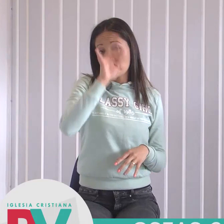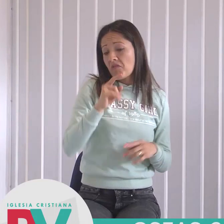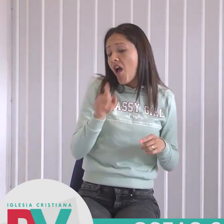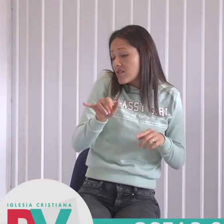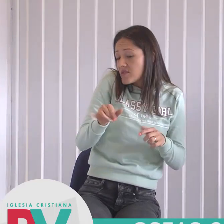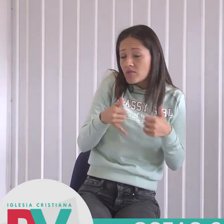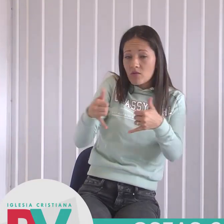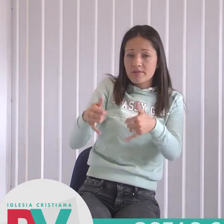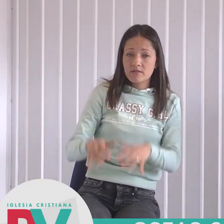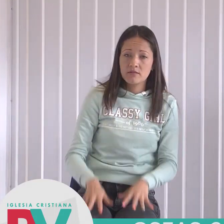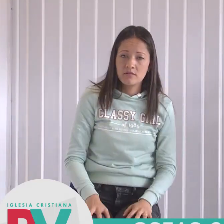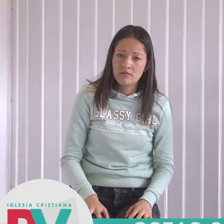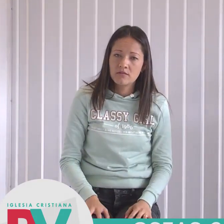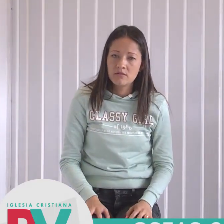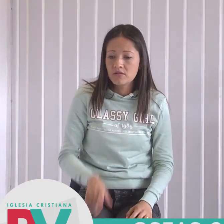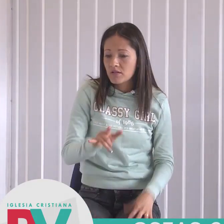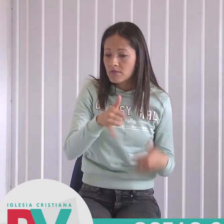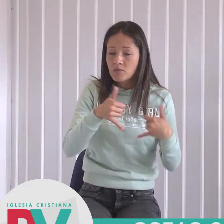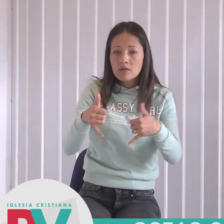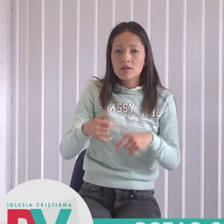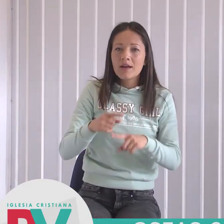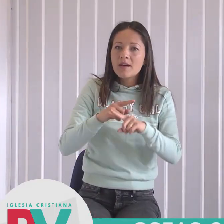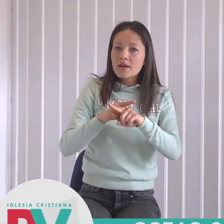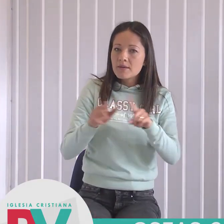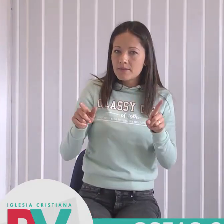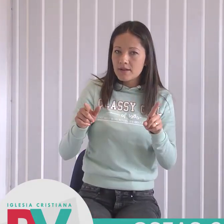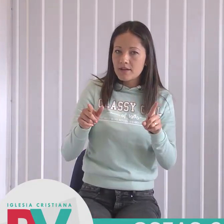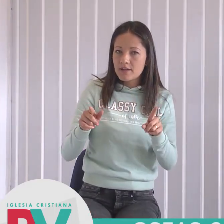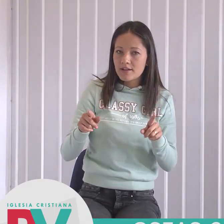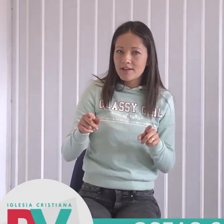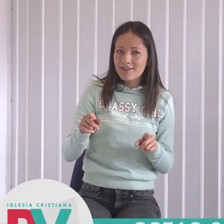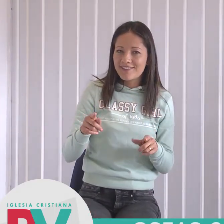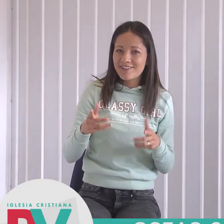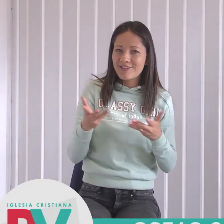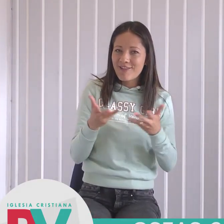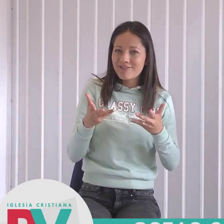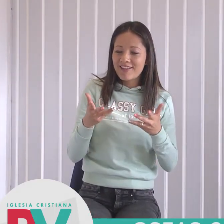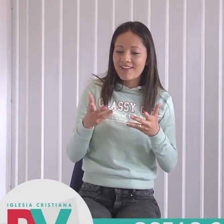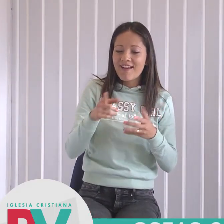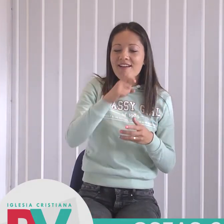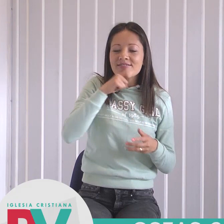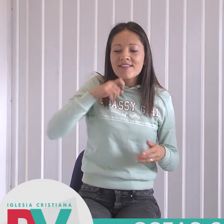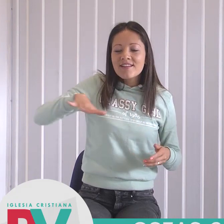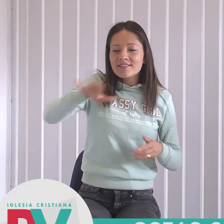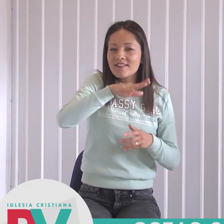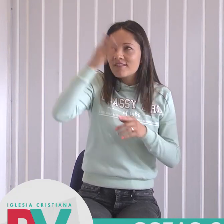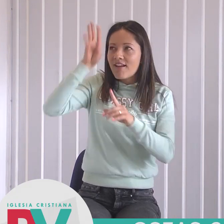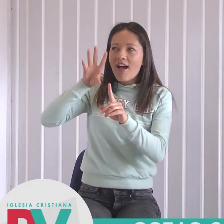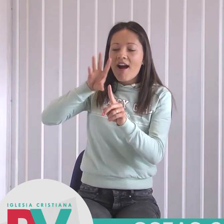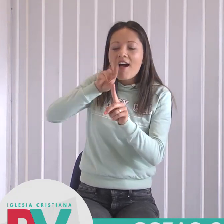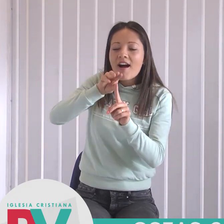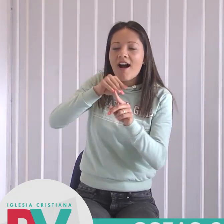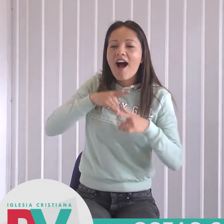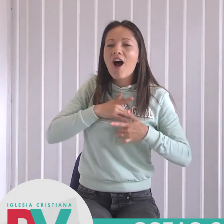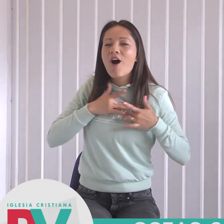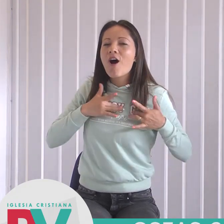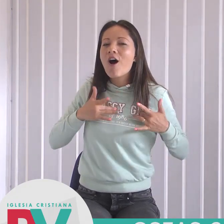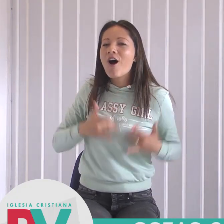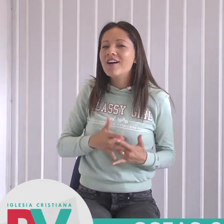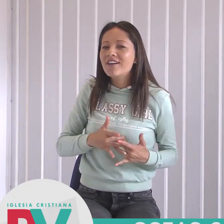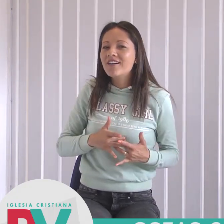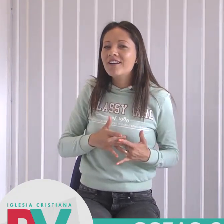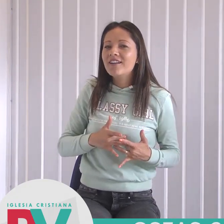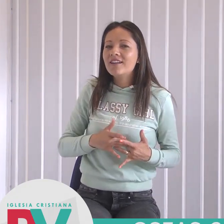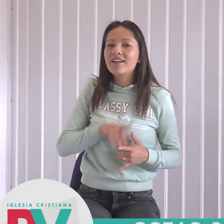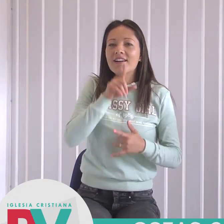recompensa. Pero el Señor donde hablará al pueblo es ¿a dónde? Al corazón. Y eso es lo que Dios quiere cada